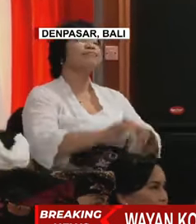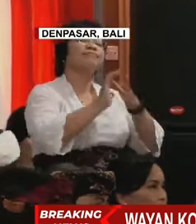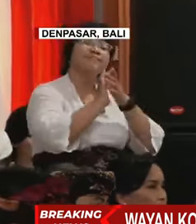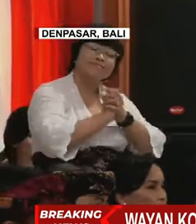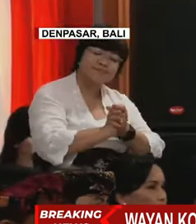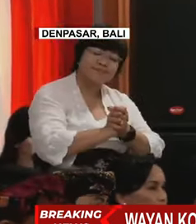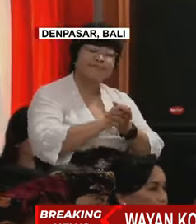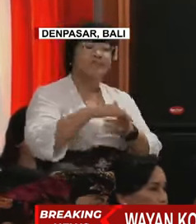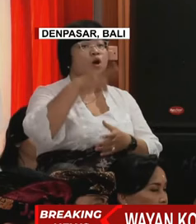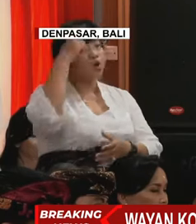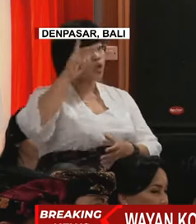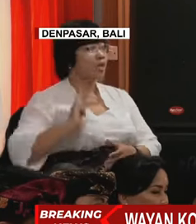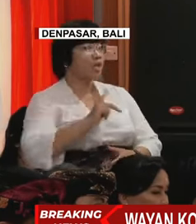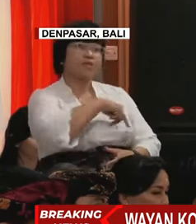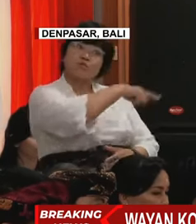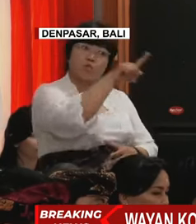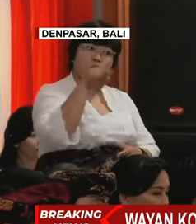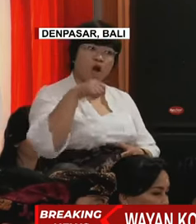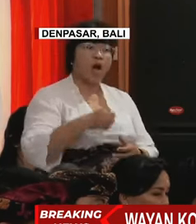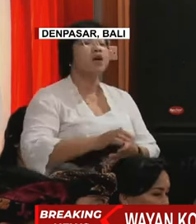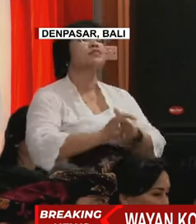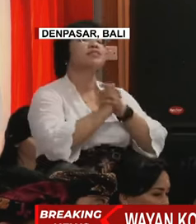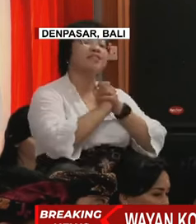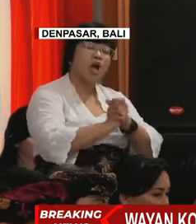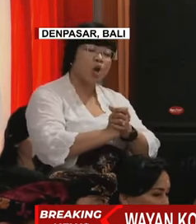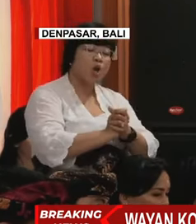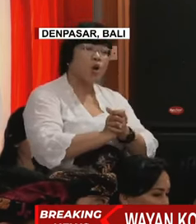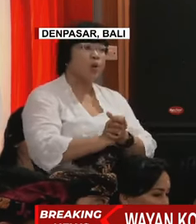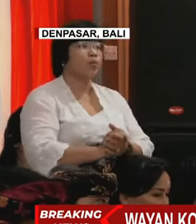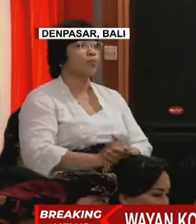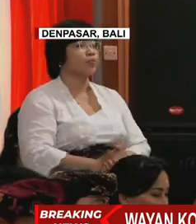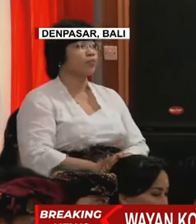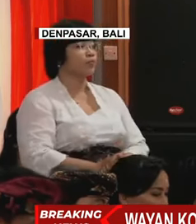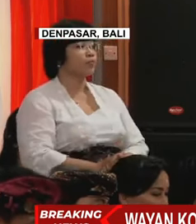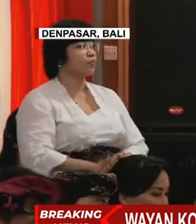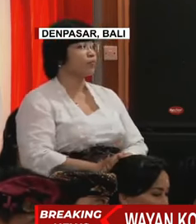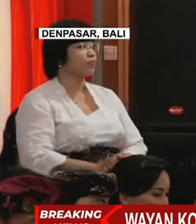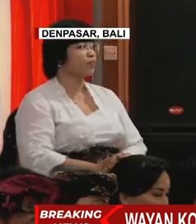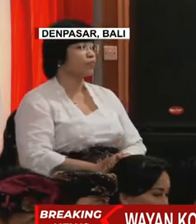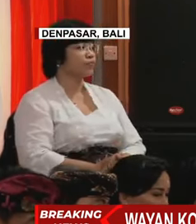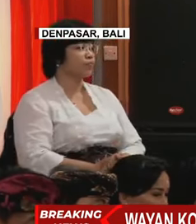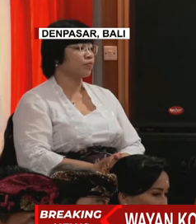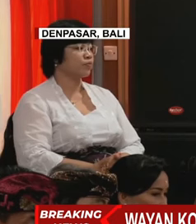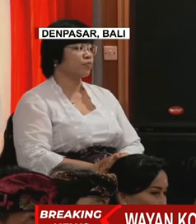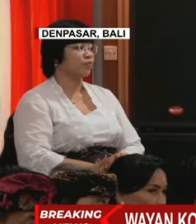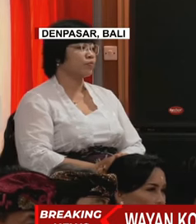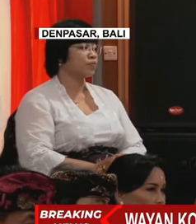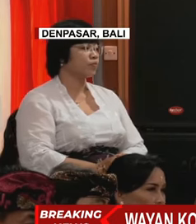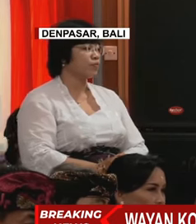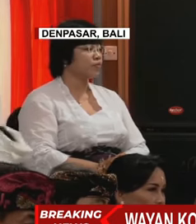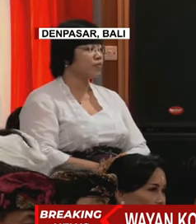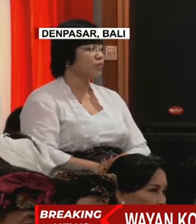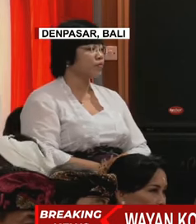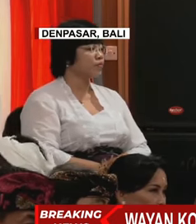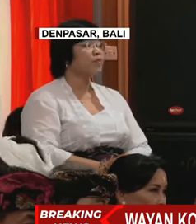kalau secara efektif digerakkan Ya itu bisa menjadi mesin politik untuk menyampaikan pesan kepada publik itu tetapi ee yang